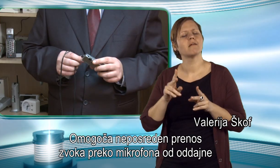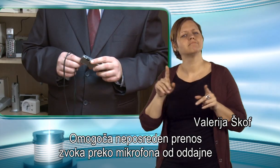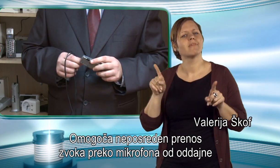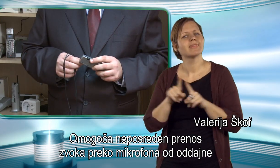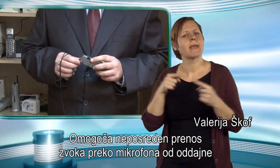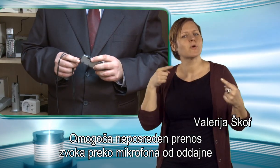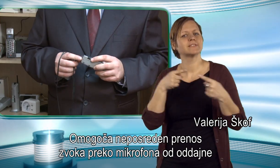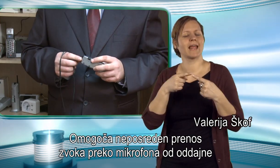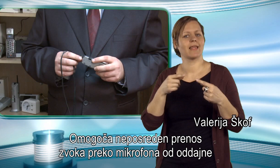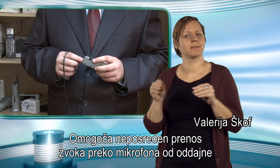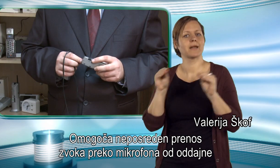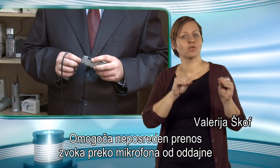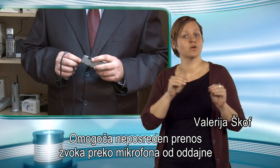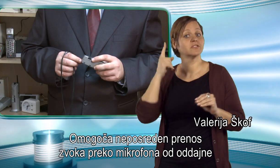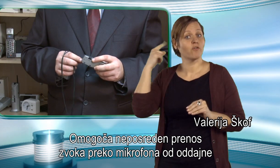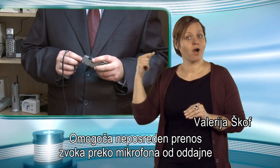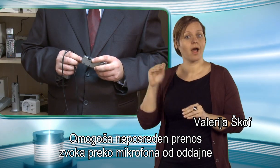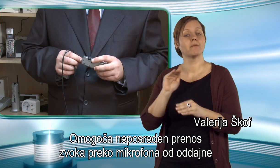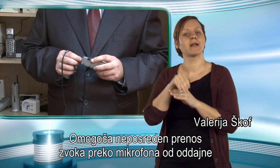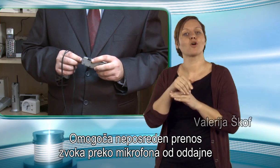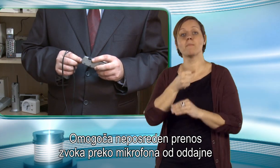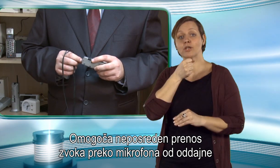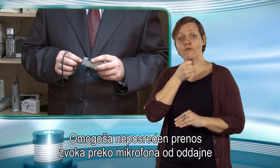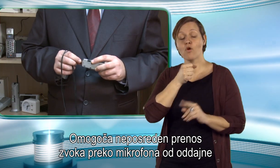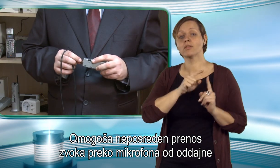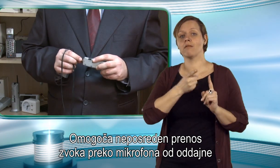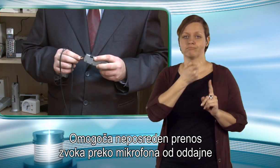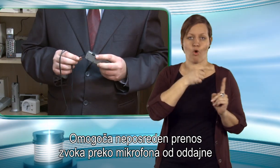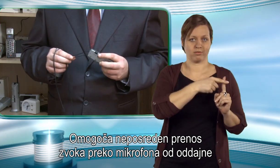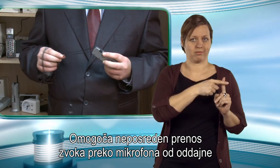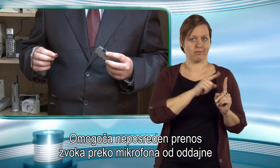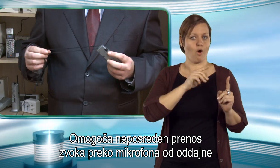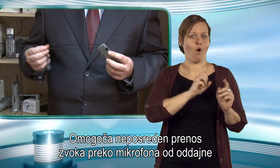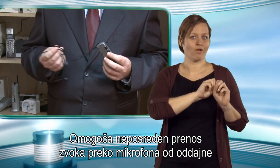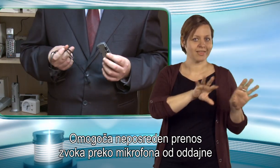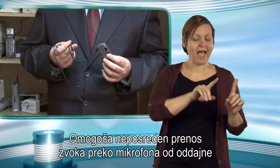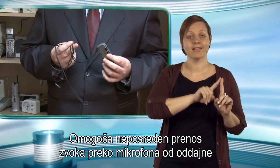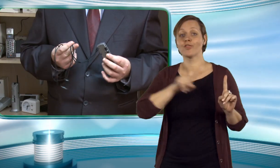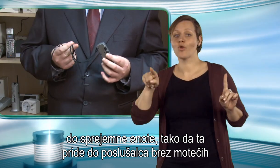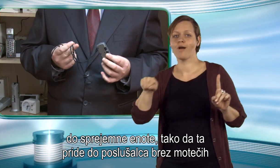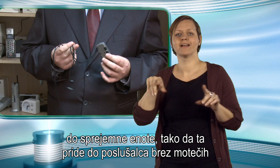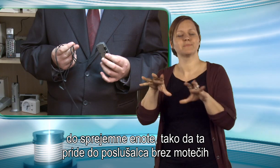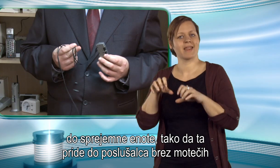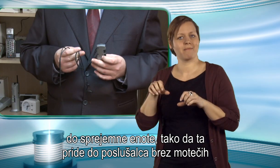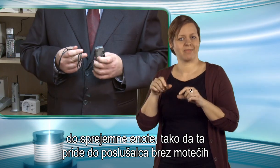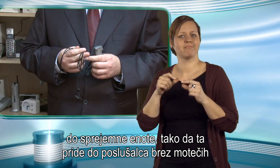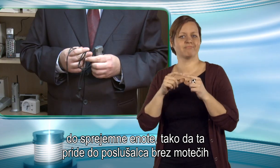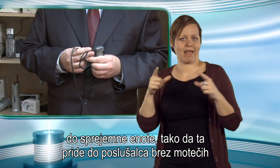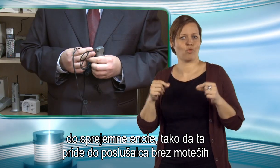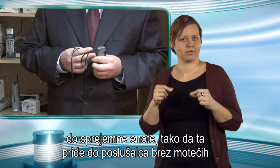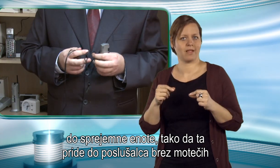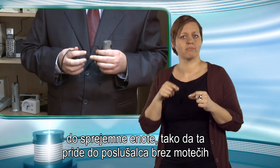Omogoča neposreden prenos zvoka preko mikrofona od oddajne do sprejemne enote, tako da ta pride